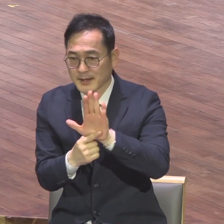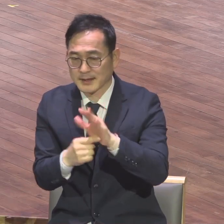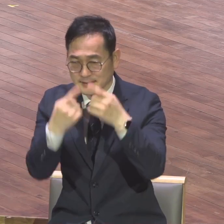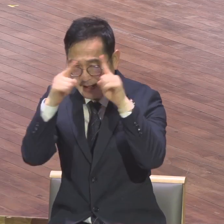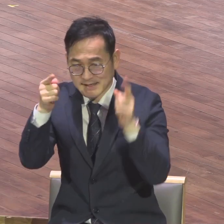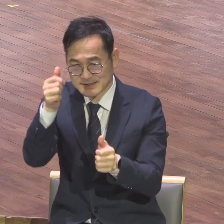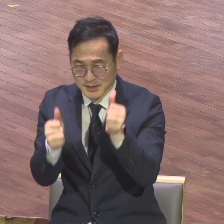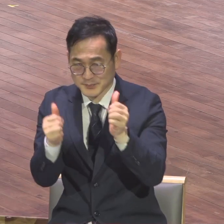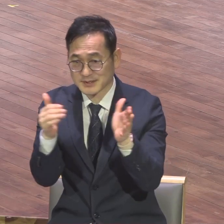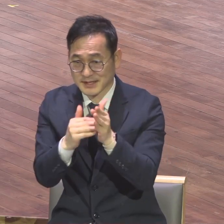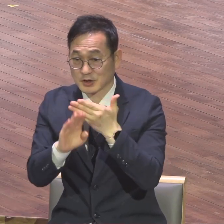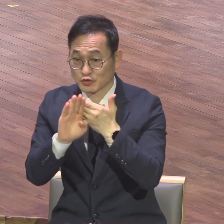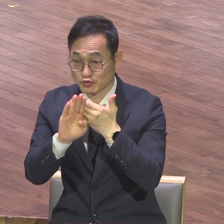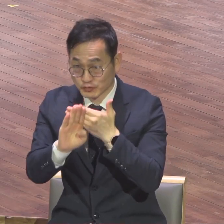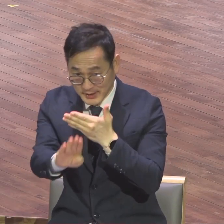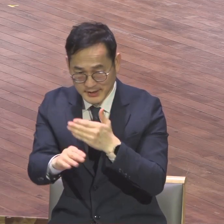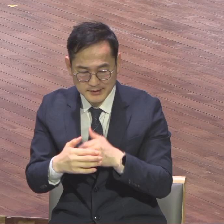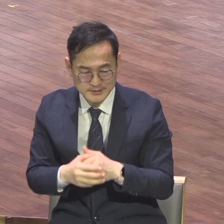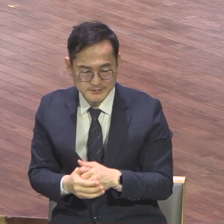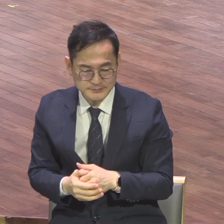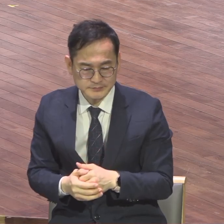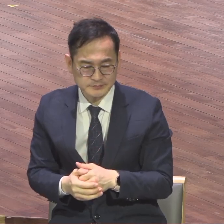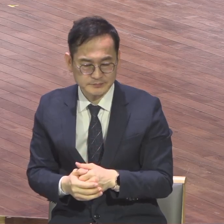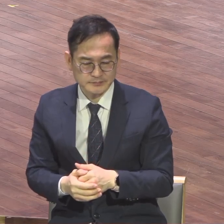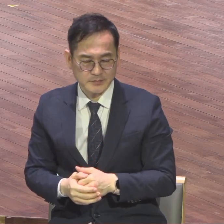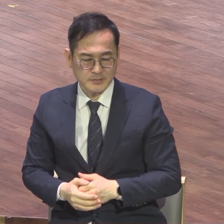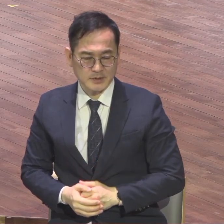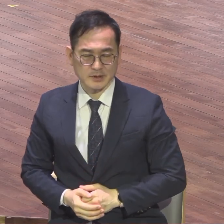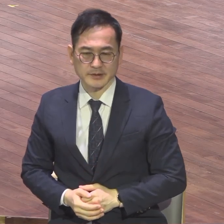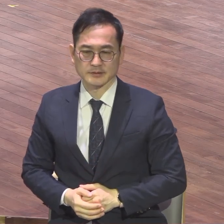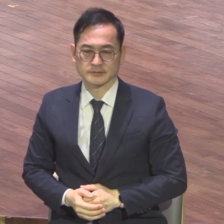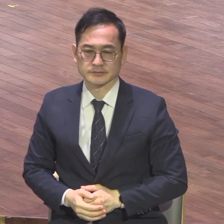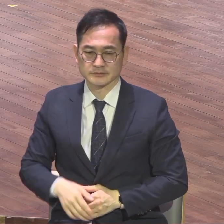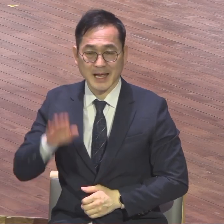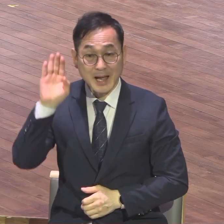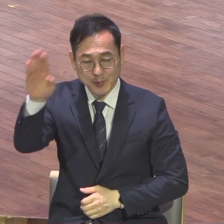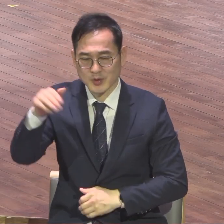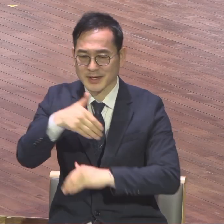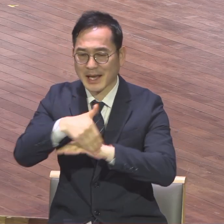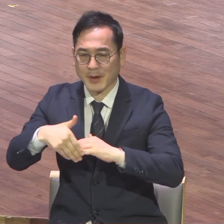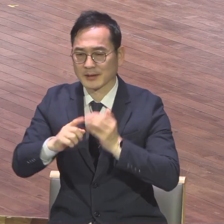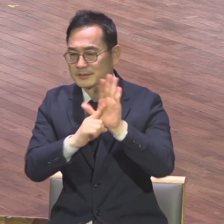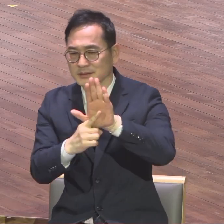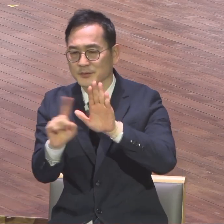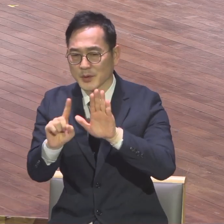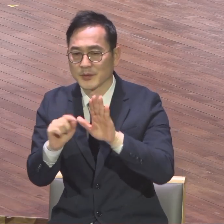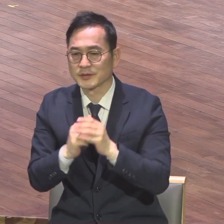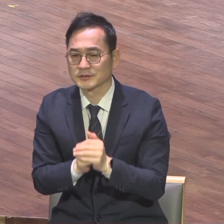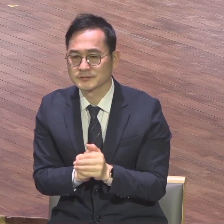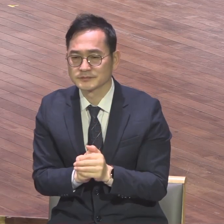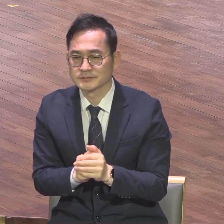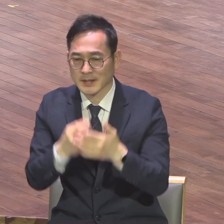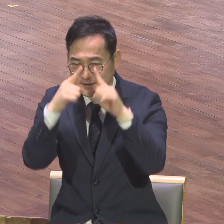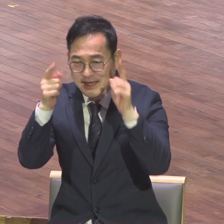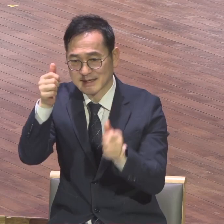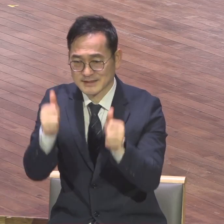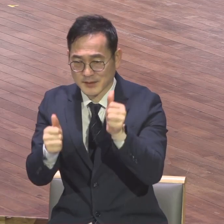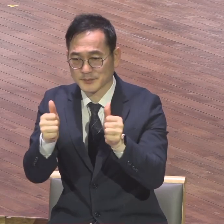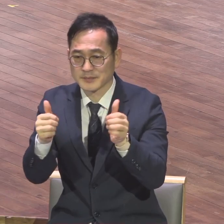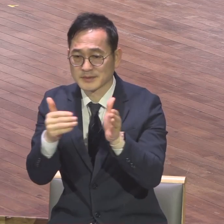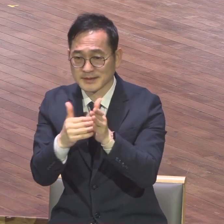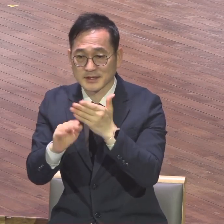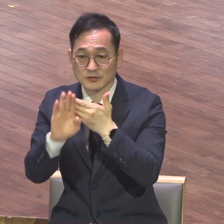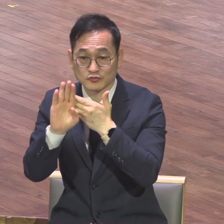수능 이후 학년 말 학사 운영 지원 계획서를 발표했는데 그 핵심이 뭐냐? 수능 이후